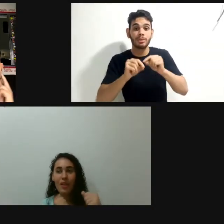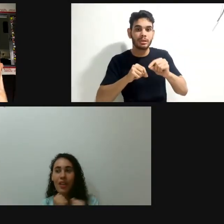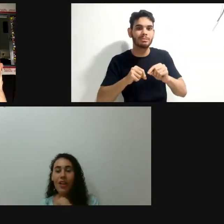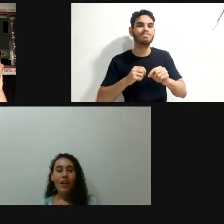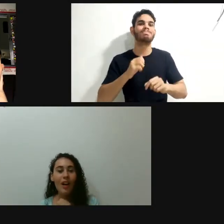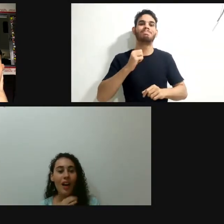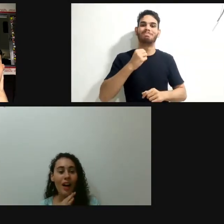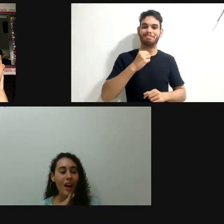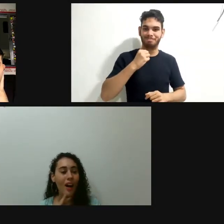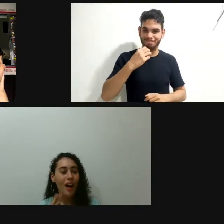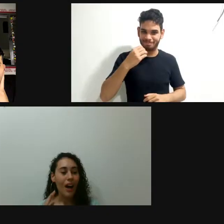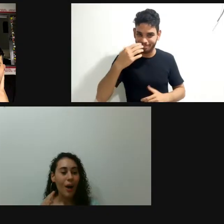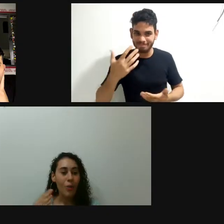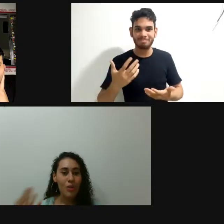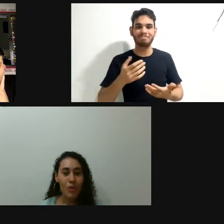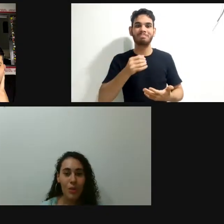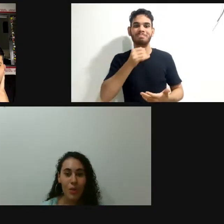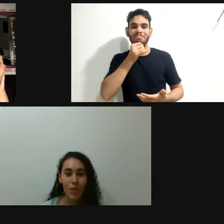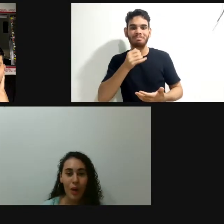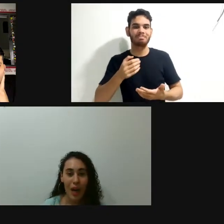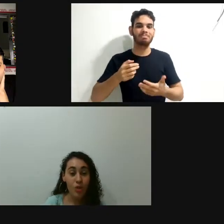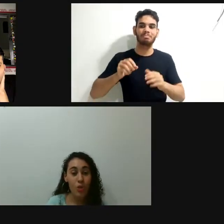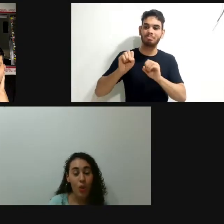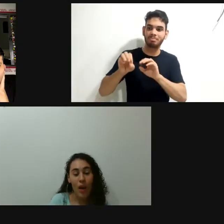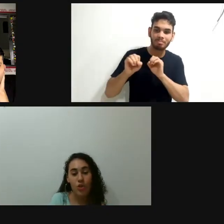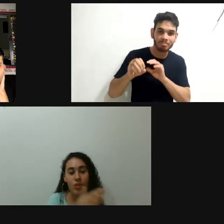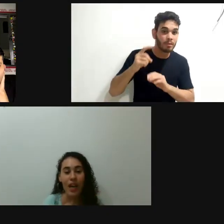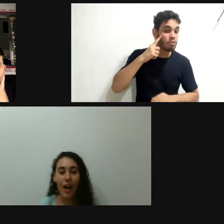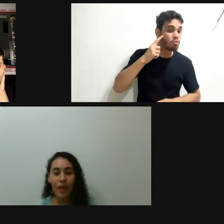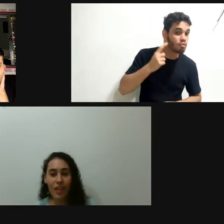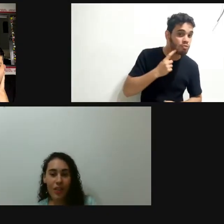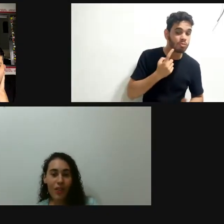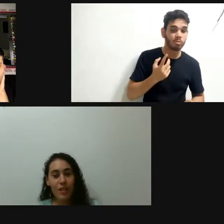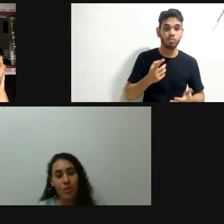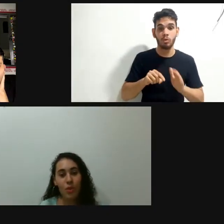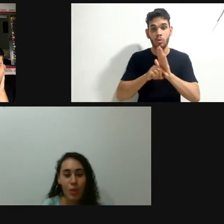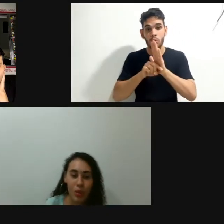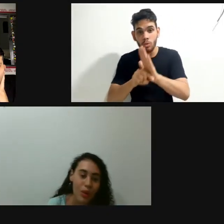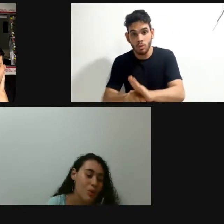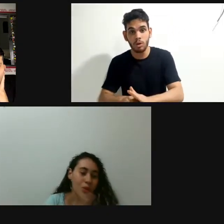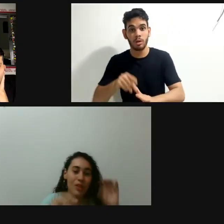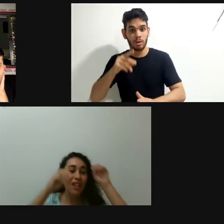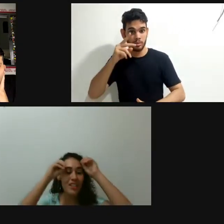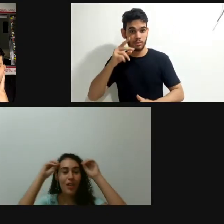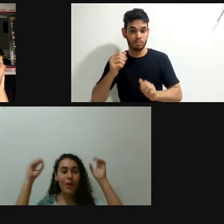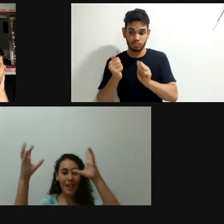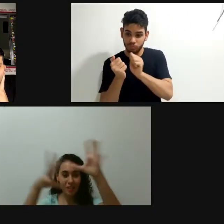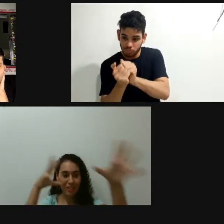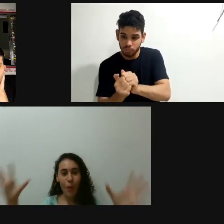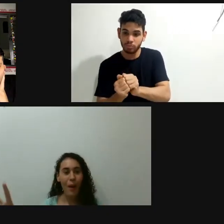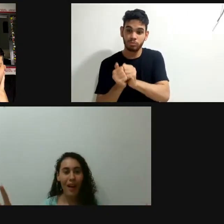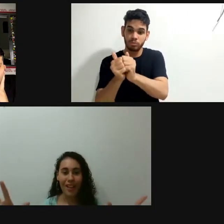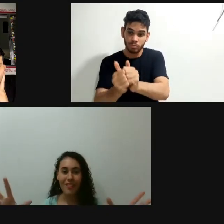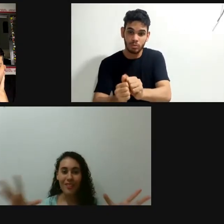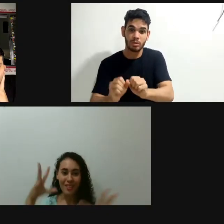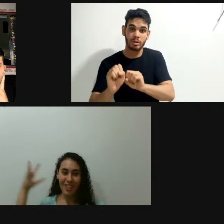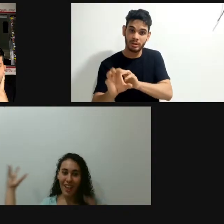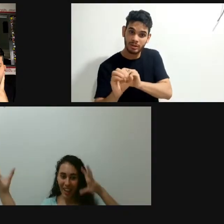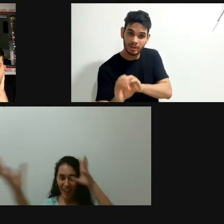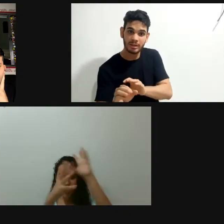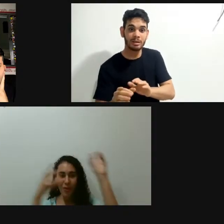com algum surdo, ou ajudar alguém que vai fazer um estudo bíblico com algum surdo, e então não para.